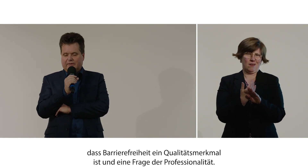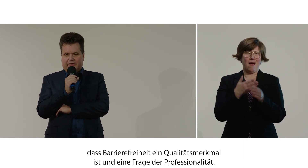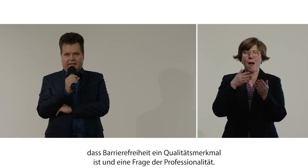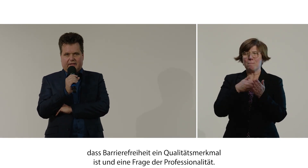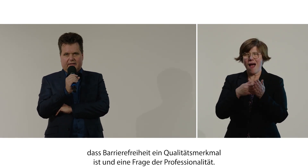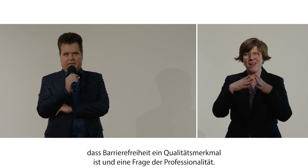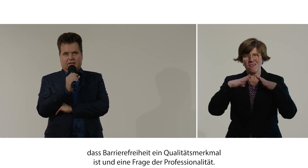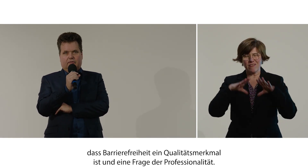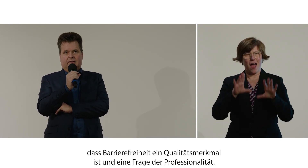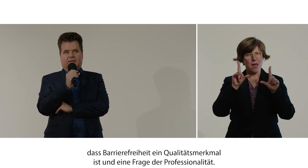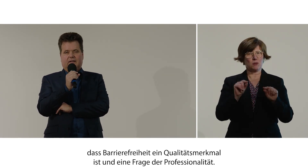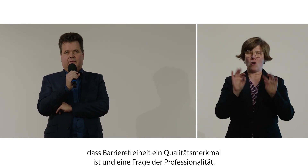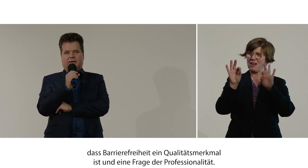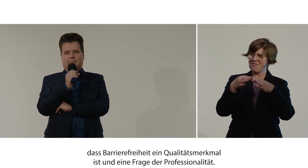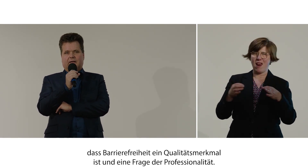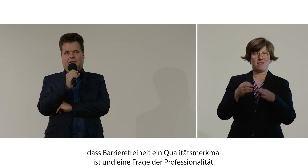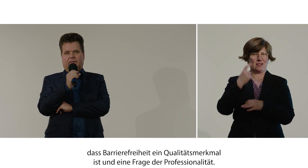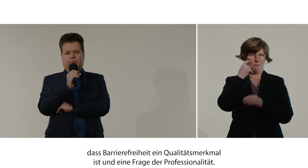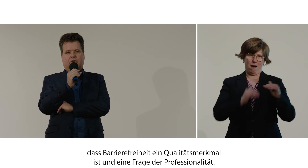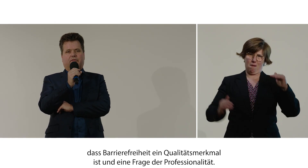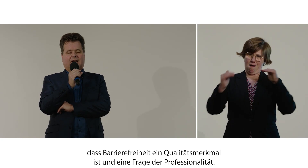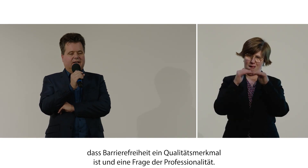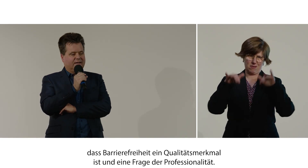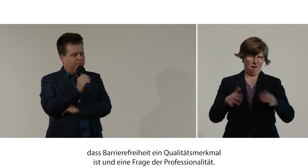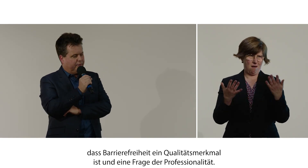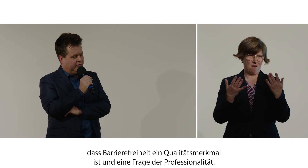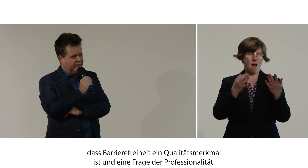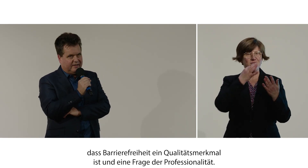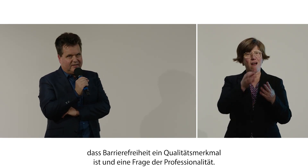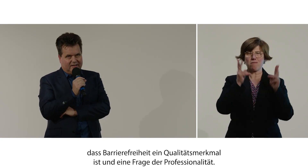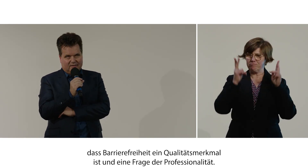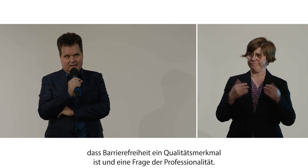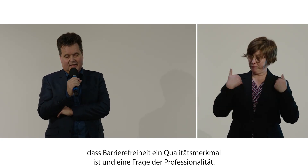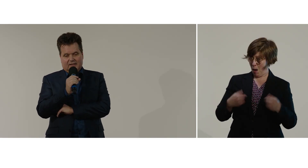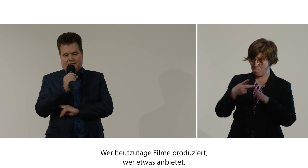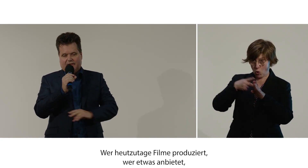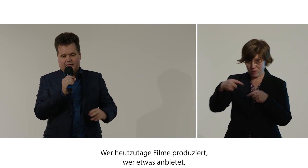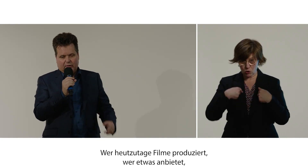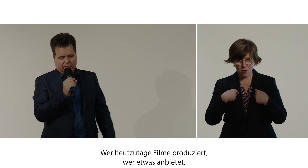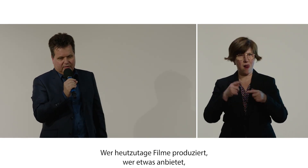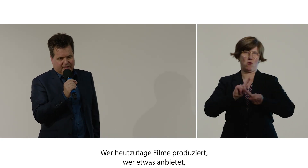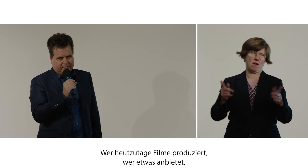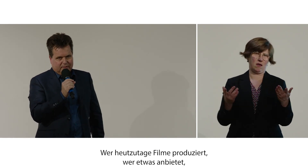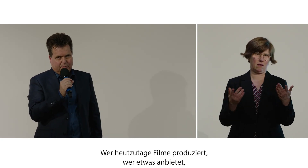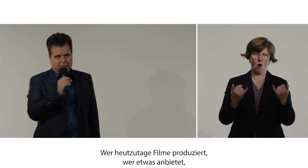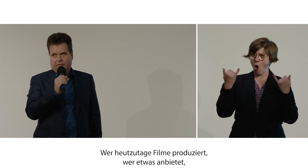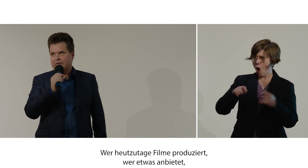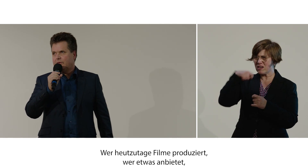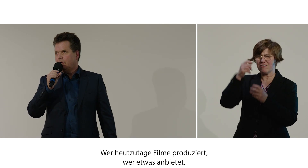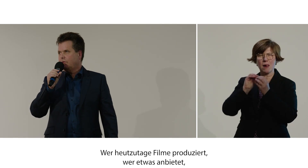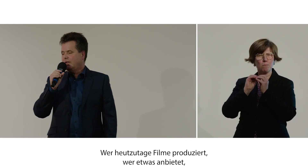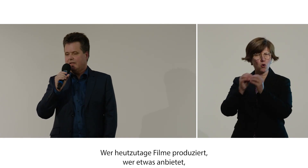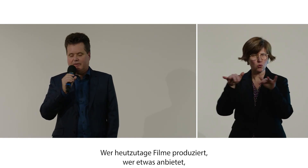Barrierefreiheit ein Qualitätsmerkmal ist und eine Frage der Professionalität. Das heißt, wer heutzutage Filme